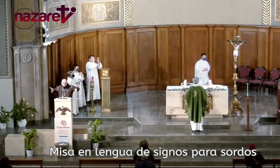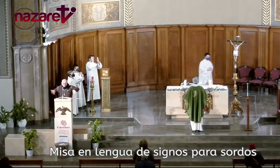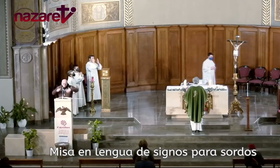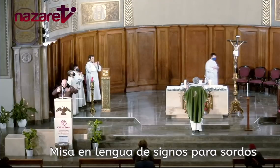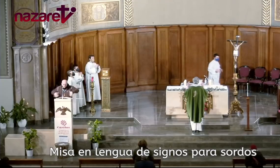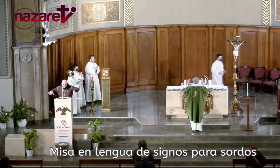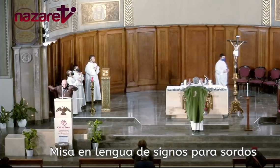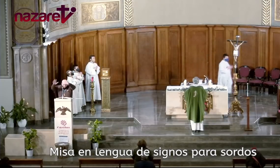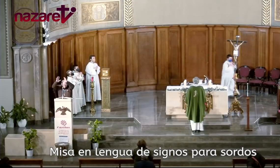aleluya.